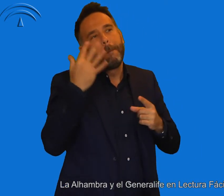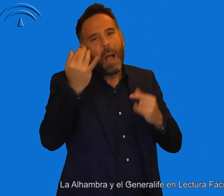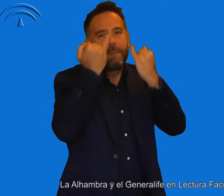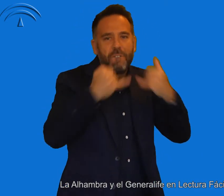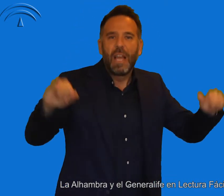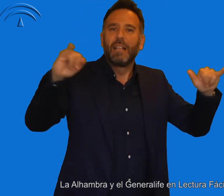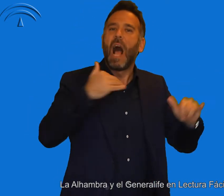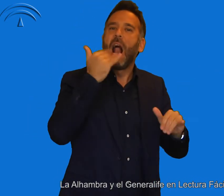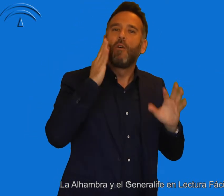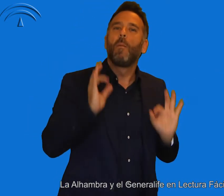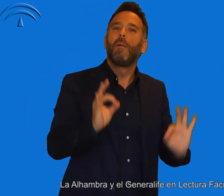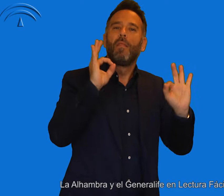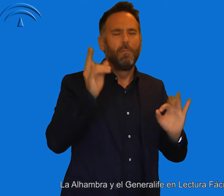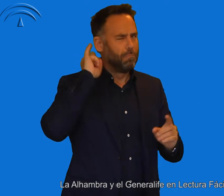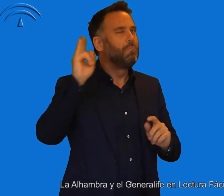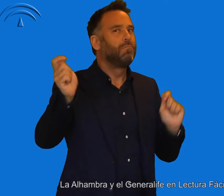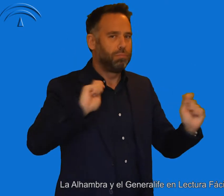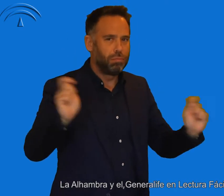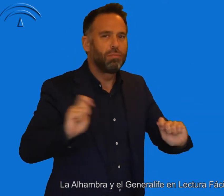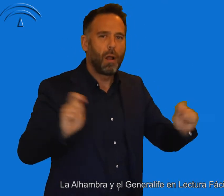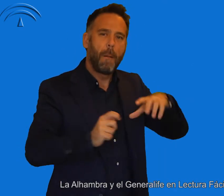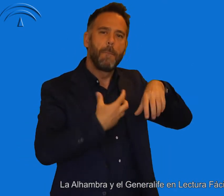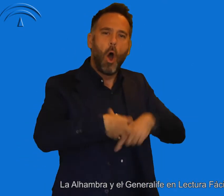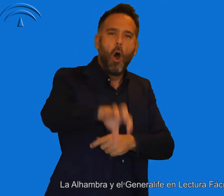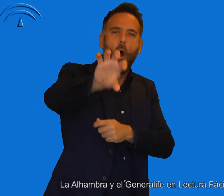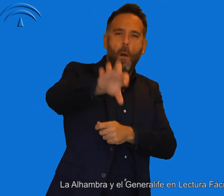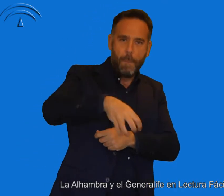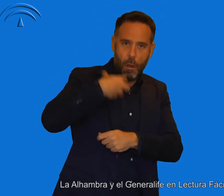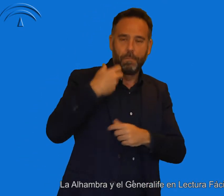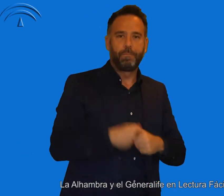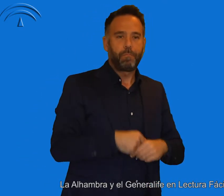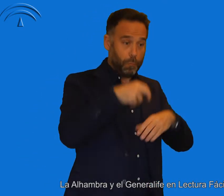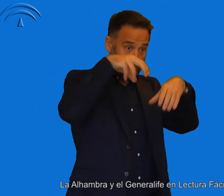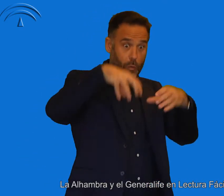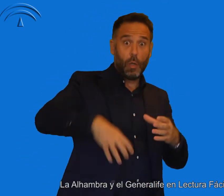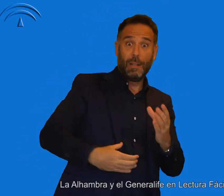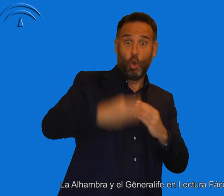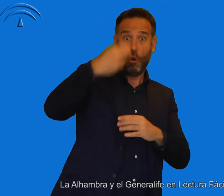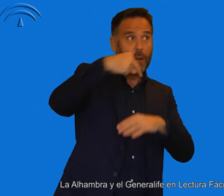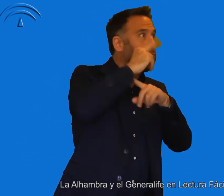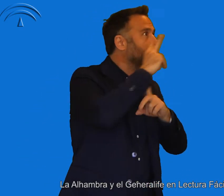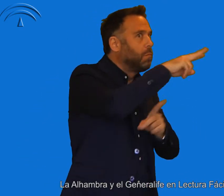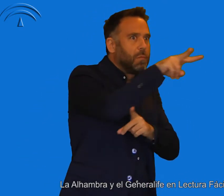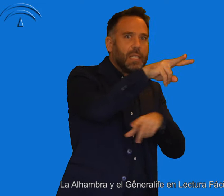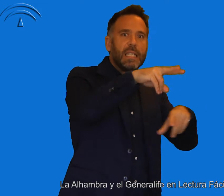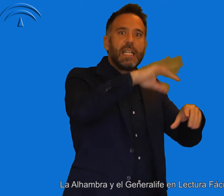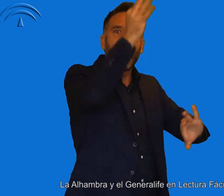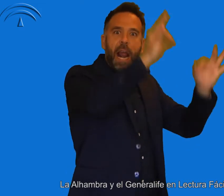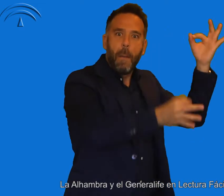vela marca las horas y suena en algunas fiestas señaladas. El paisaje se abre hacia todas las direcciones: